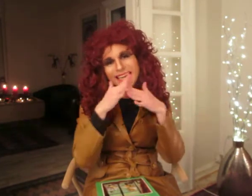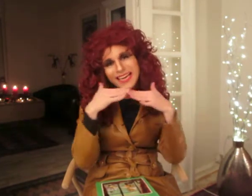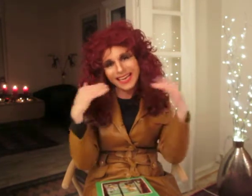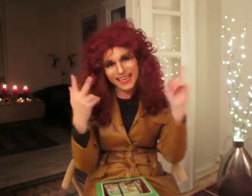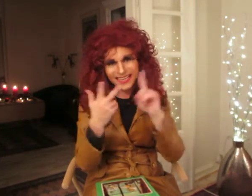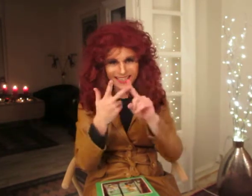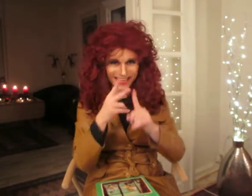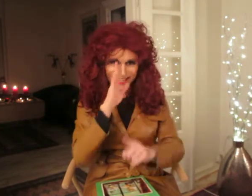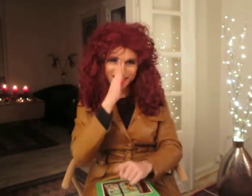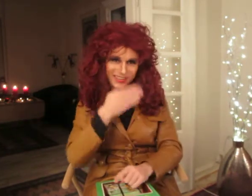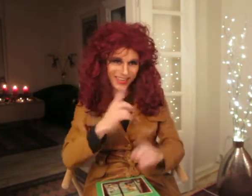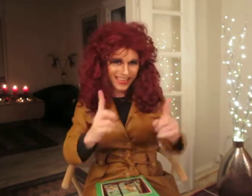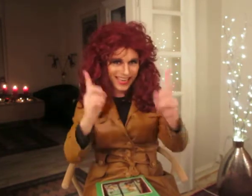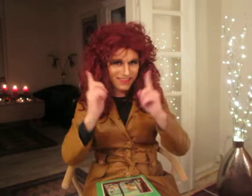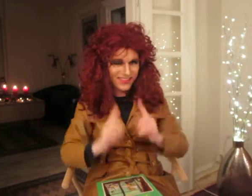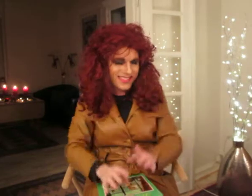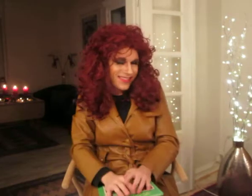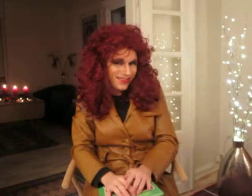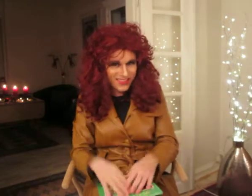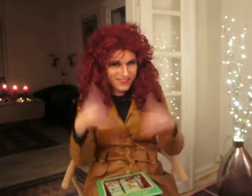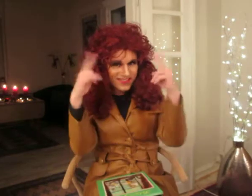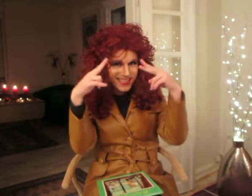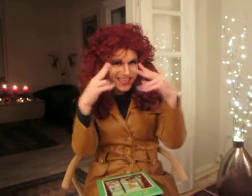Glæde i træv! Vi se!